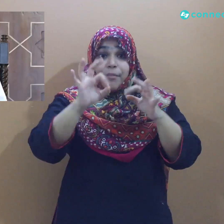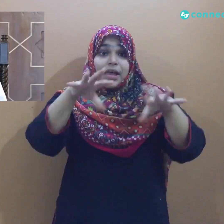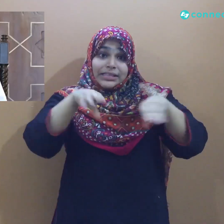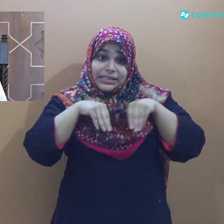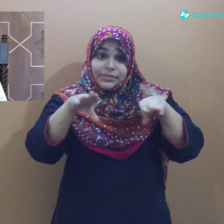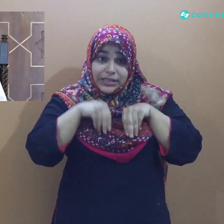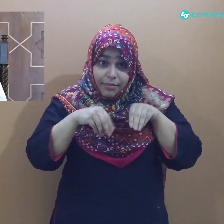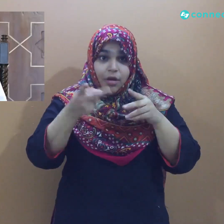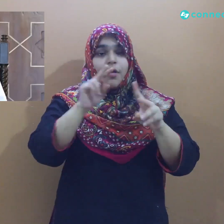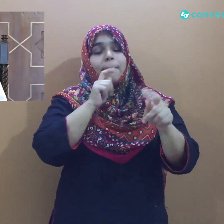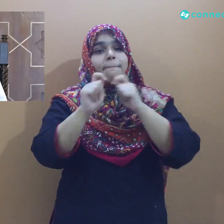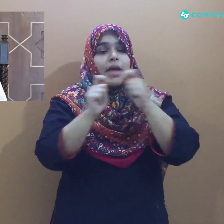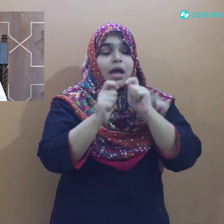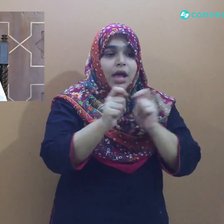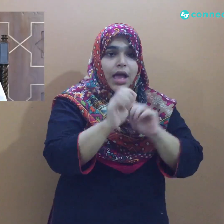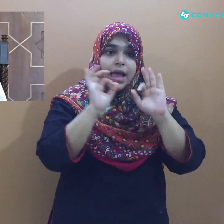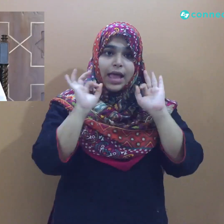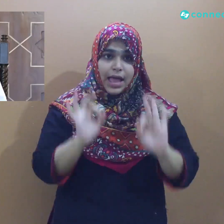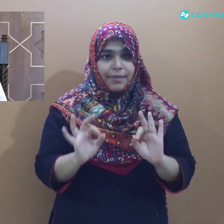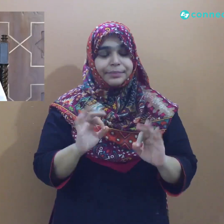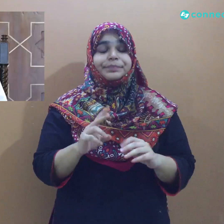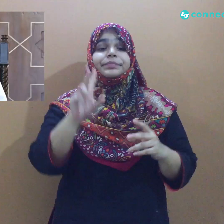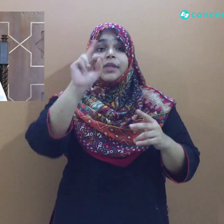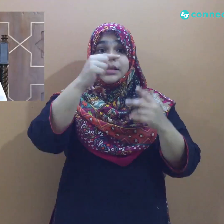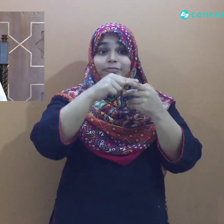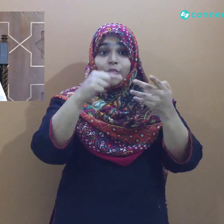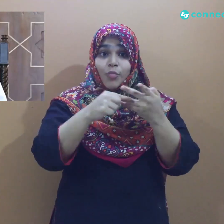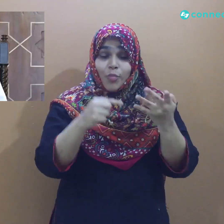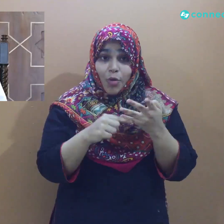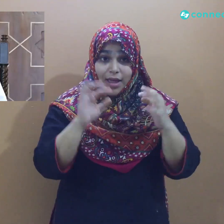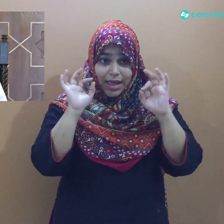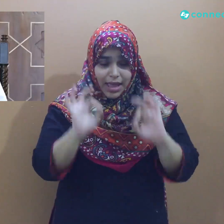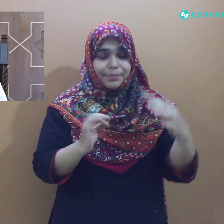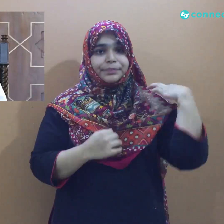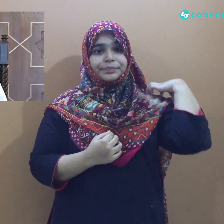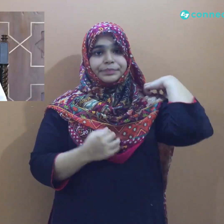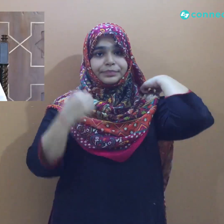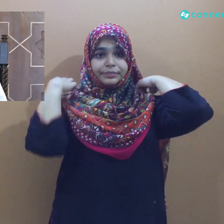ایک مشاورت کے اندر رہیں۔ تو یہ 20 نکاتی جو